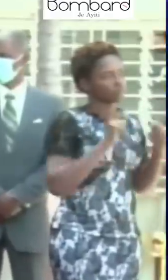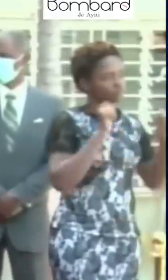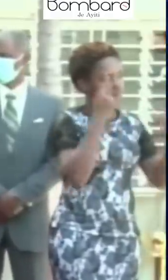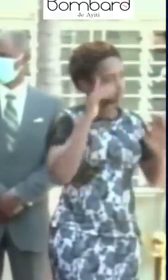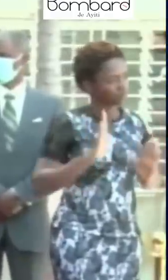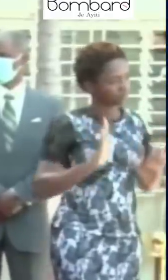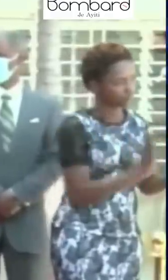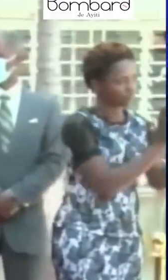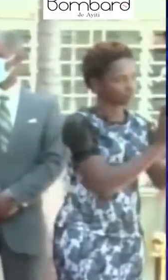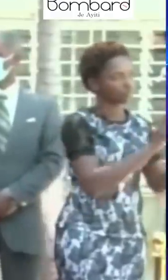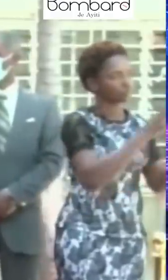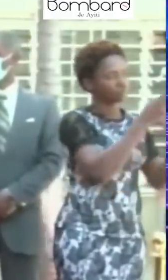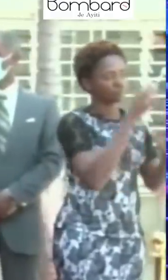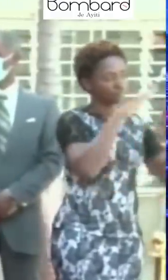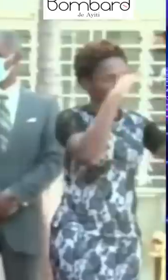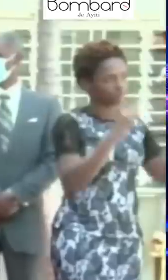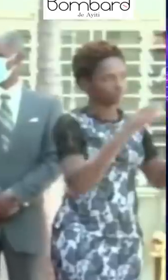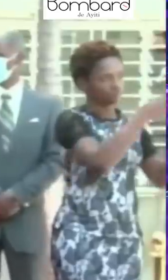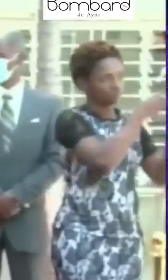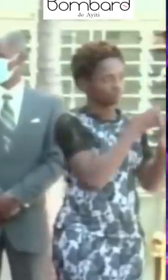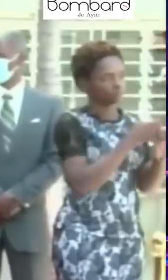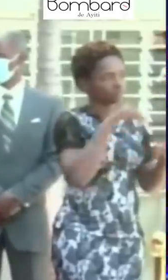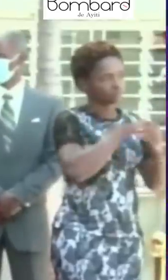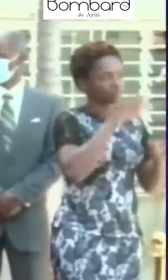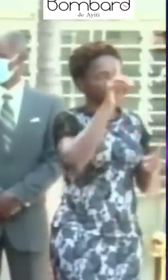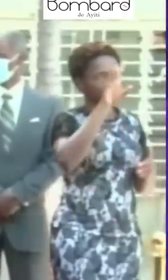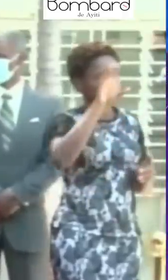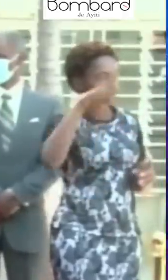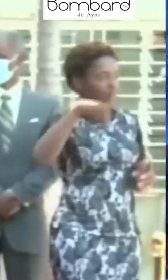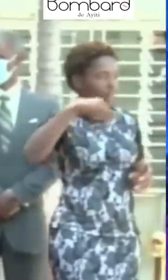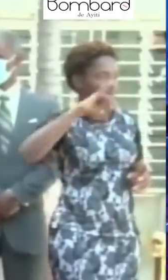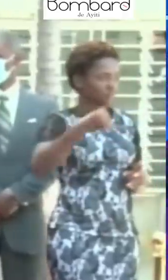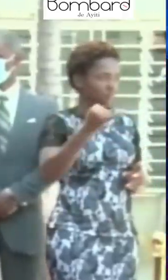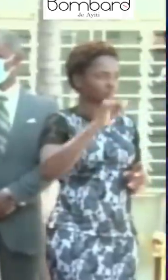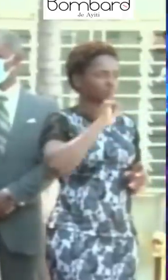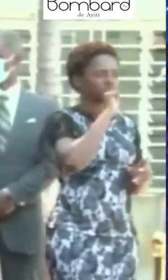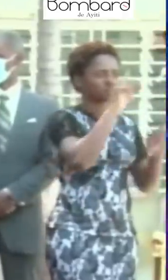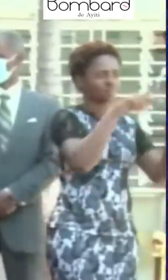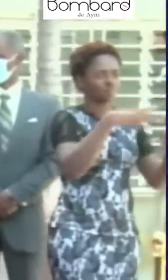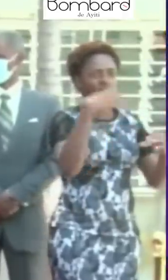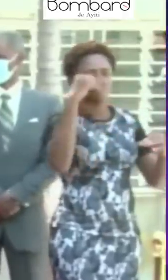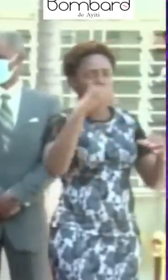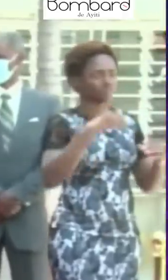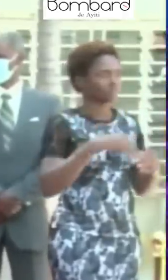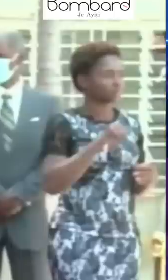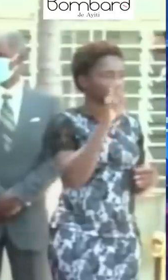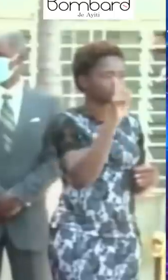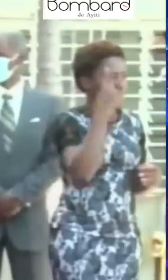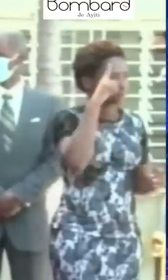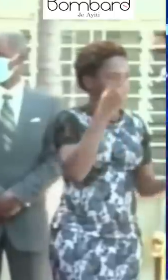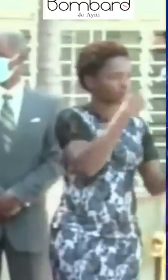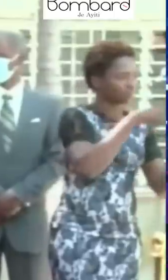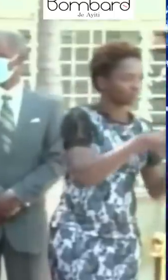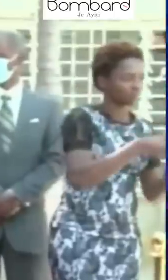la cellule anti-kidnapping dans le DCPJ. Mais ce n'est pas mon cap sur dehors qui vient dans la cellule. Ça, pour nous clair pour nous comprendre ça. Ça